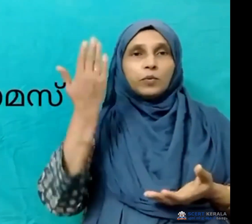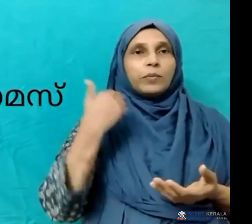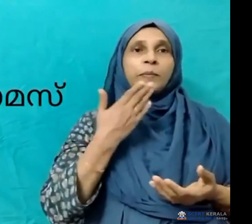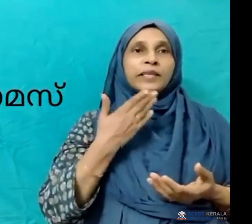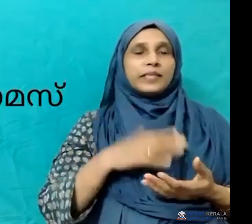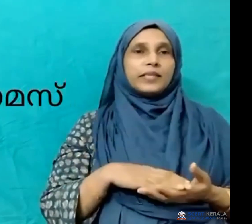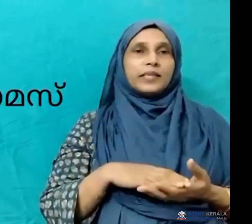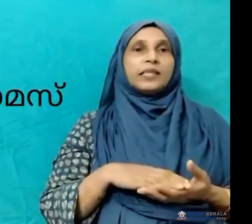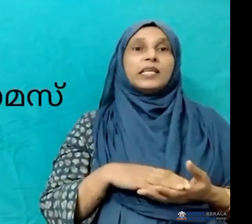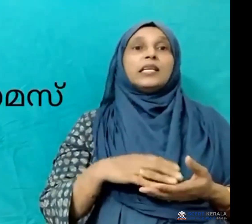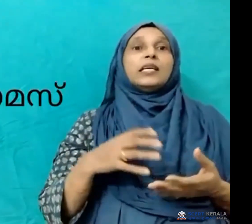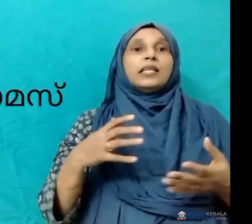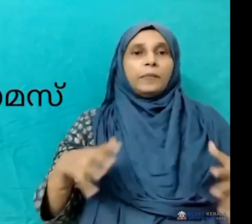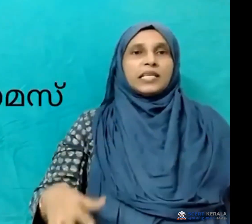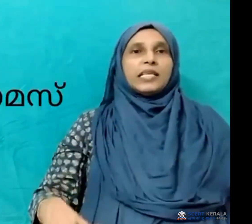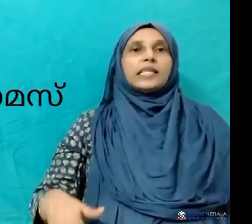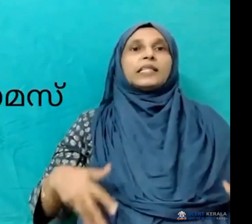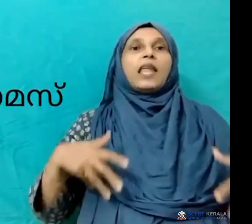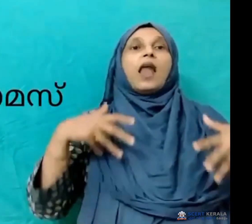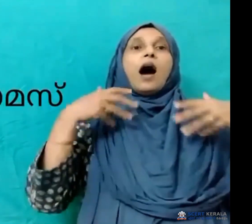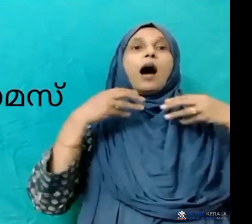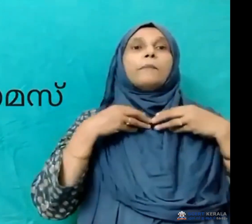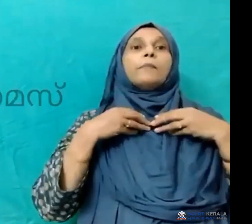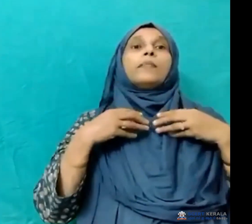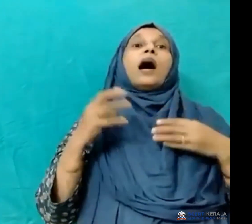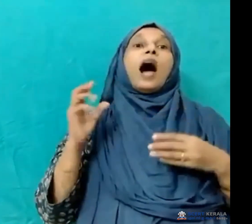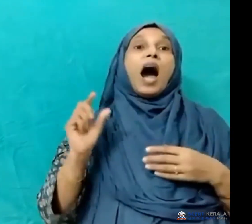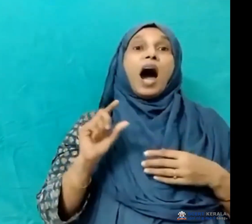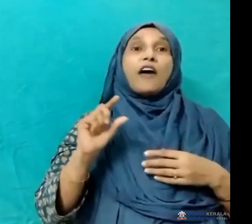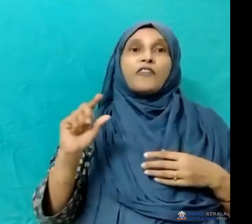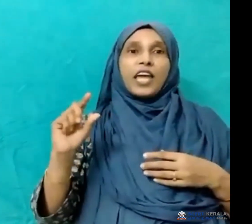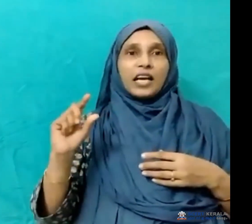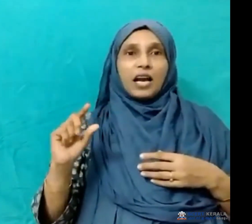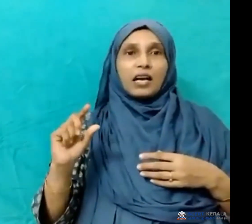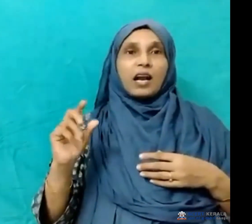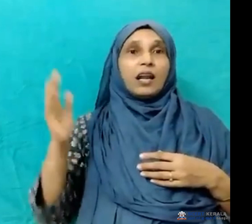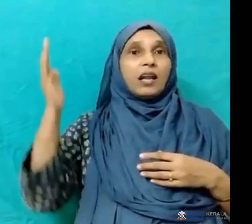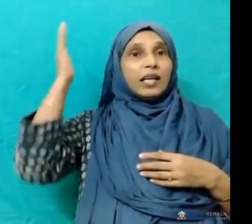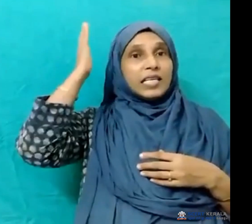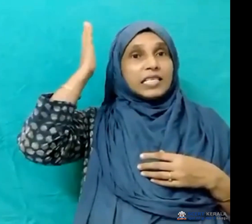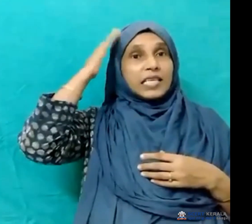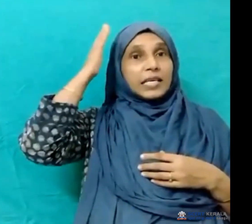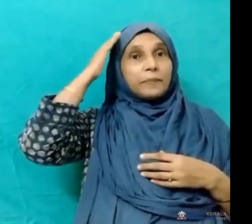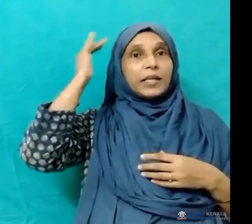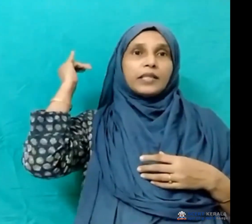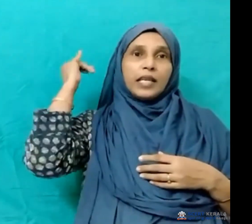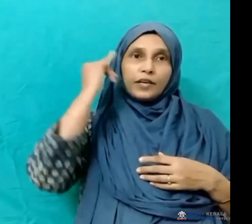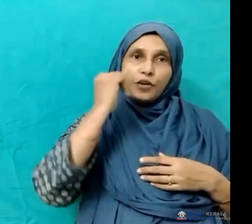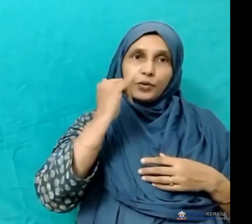മുമ്പ് പഠിച്ചിട്ടുണ്ട് നമ്മുടെ ശരീരത്തിൽ നിന്നെല്ലാം ആവേഗങ്ങൾ ഈ സെറിബ്രത്തിലേക്ക്